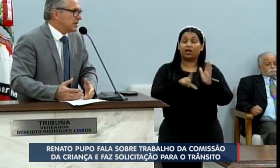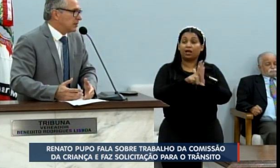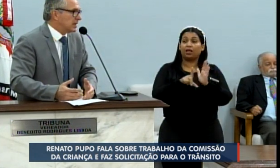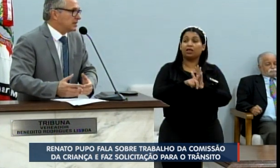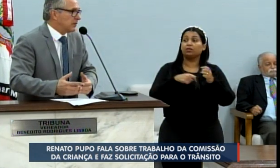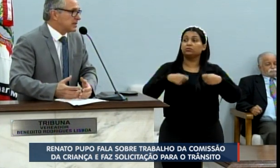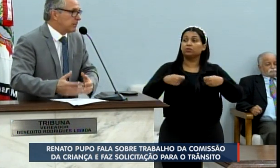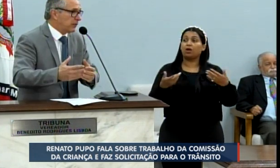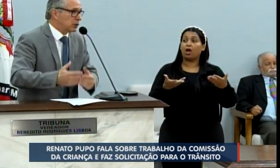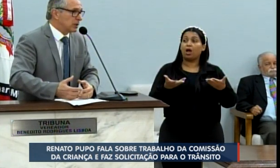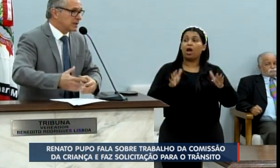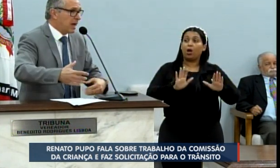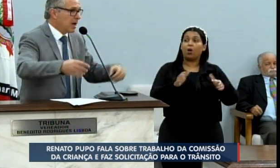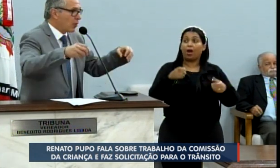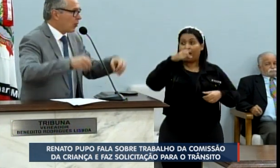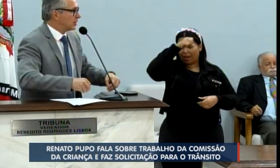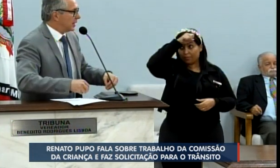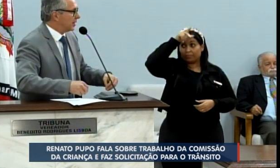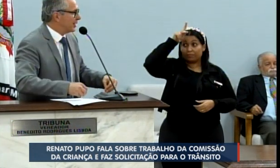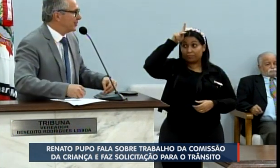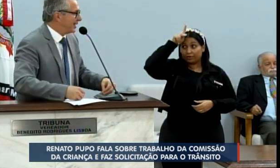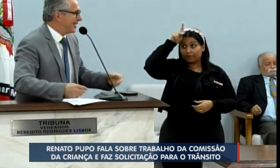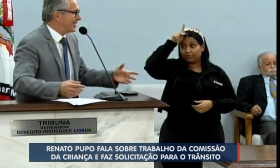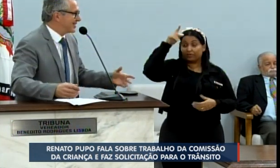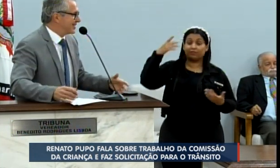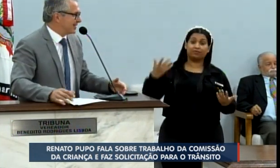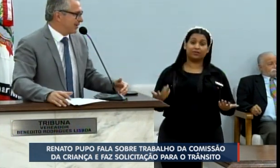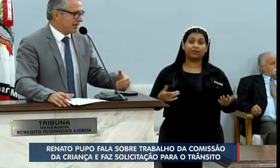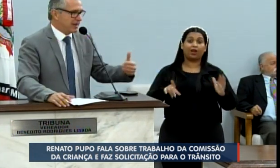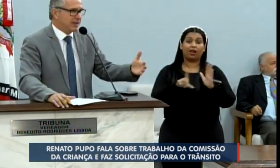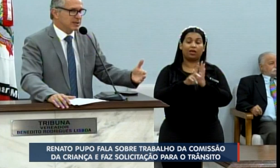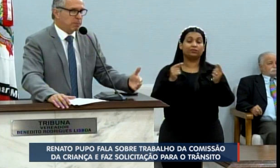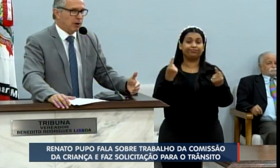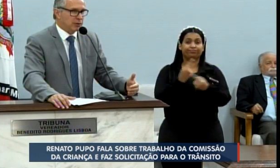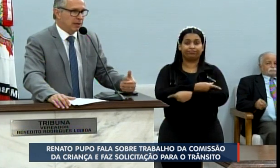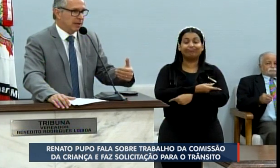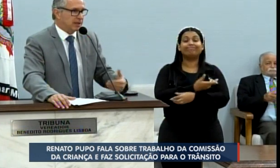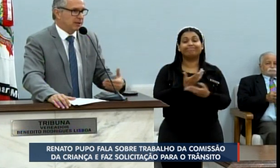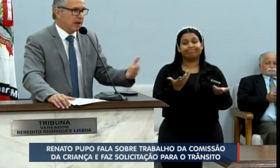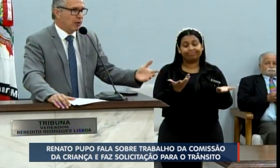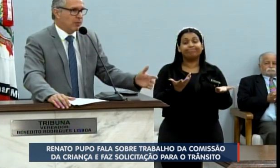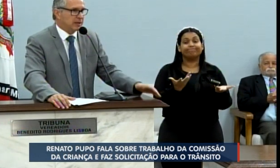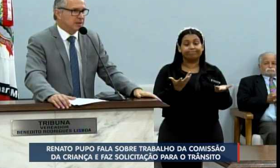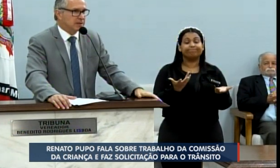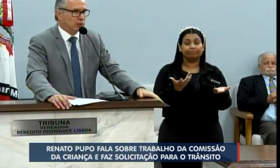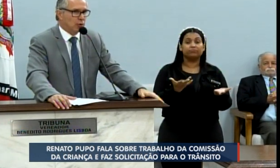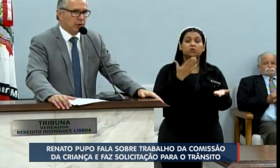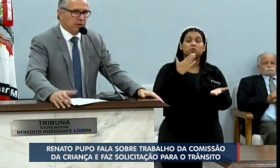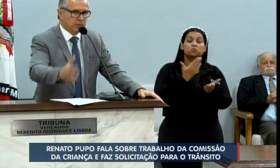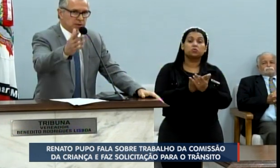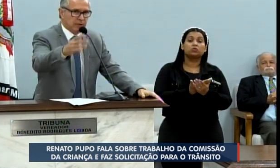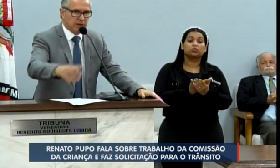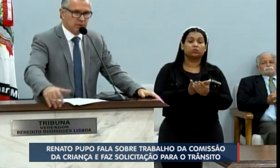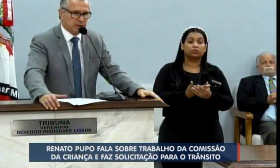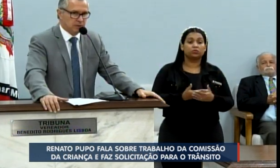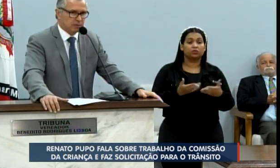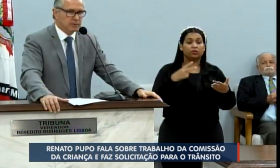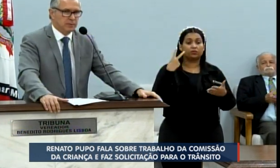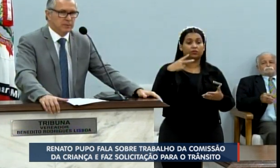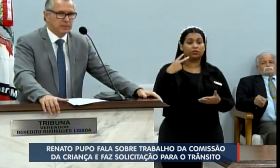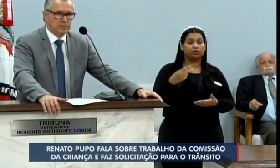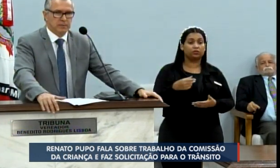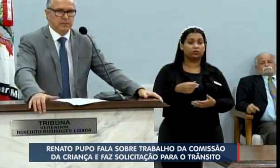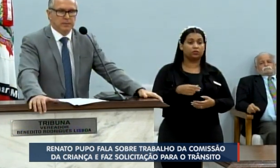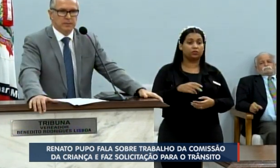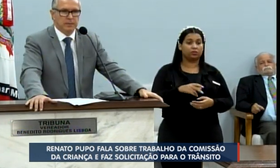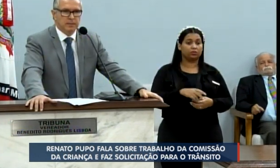Dessa vez não, dessa vez a prefeitura está contrariando a legislação. Ela tem respaldo da lei, tem até recomendação do CONAN. Pois não, vereador Anderson. Vereador